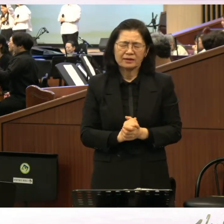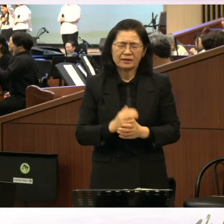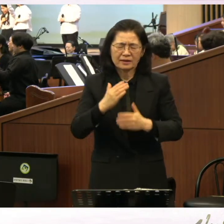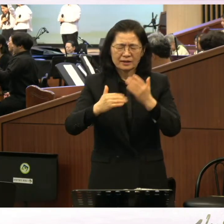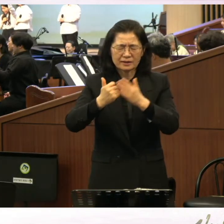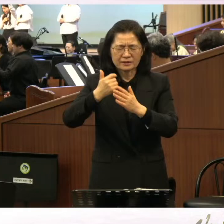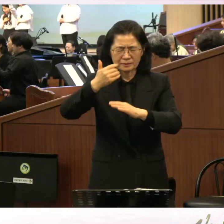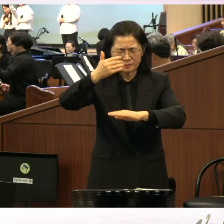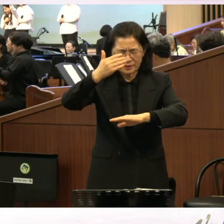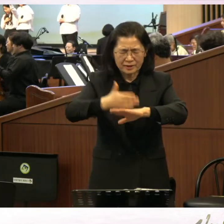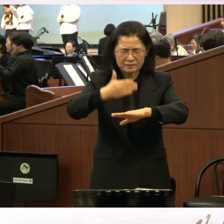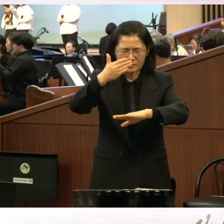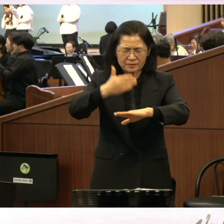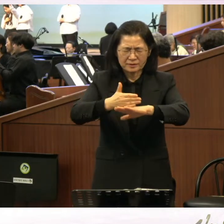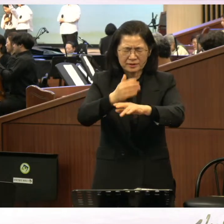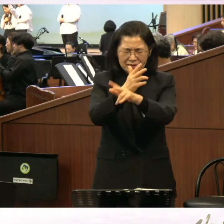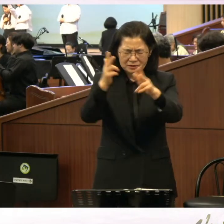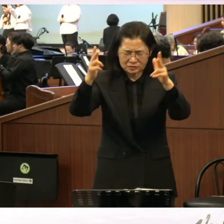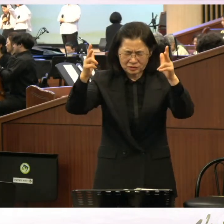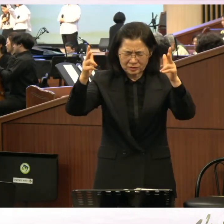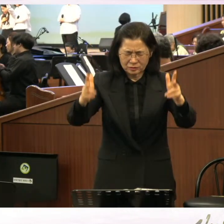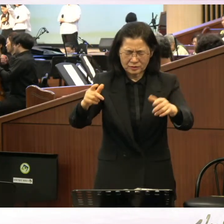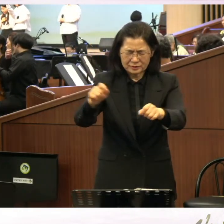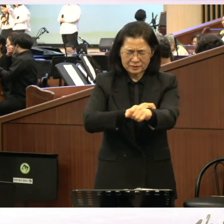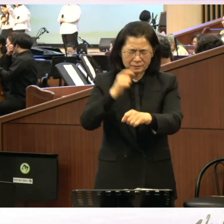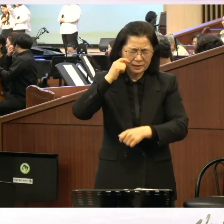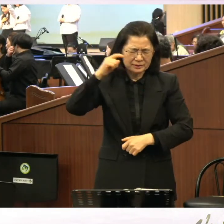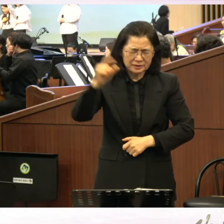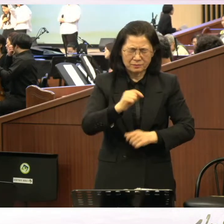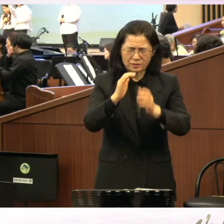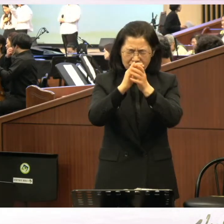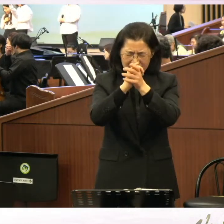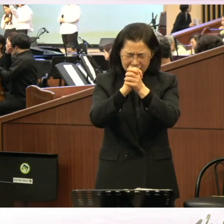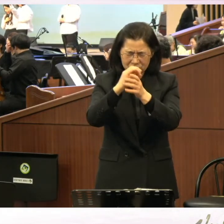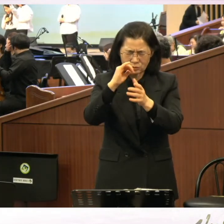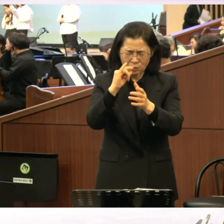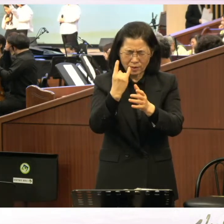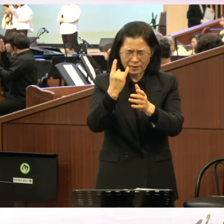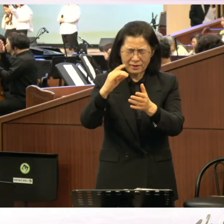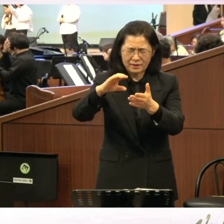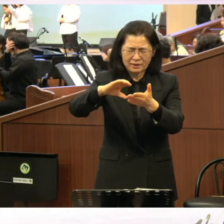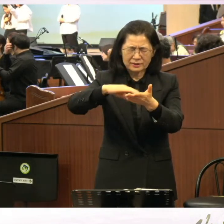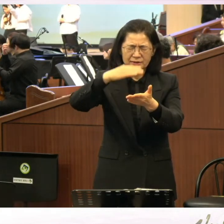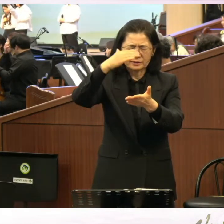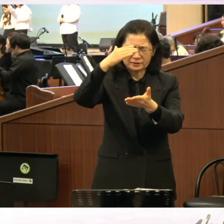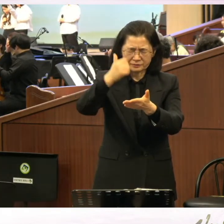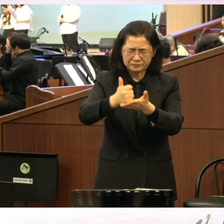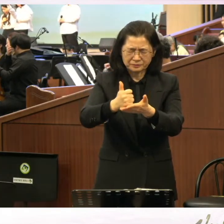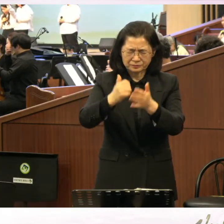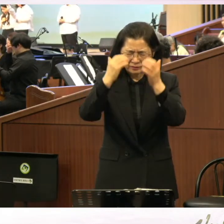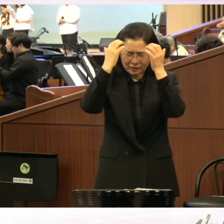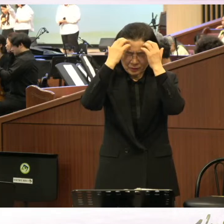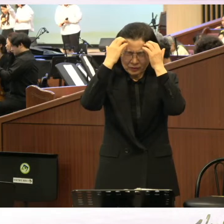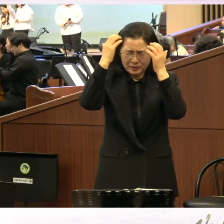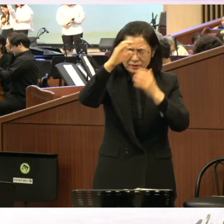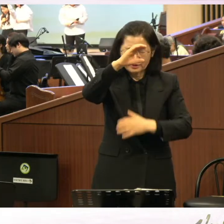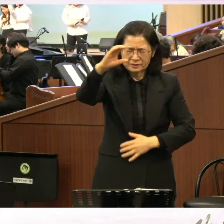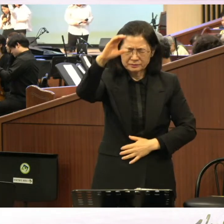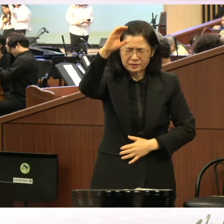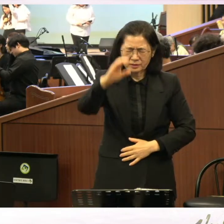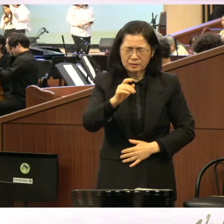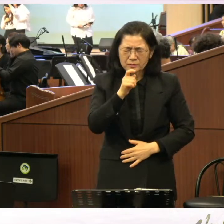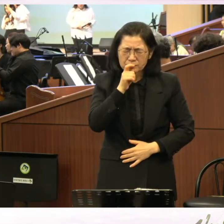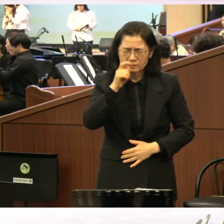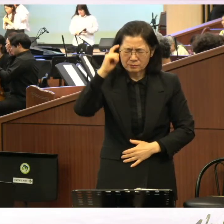하나님 감사합니다. 한 주간 특별 새벽 기도회로 그리스도의 고난의 십자가를